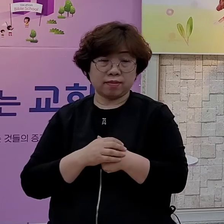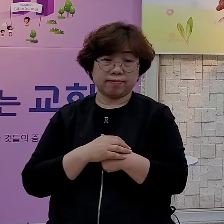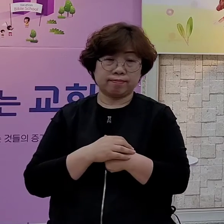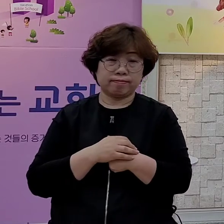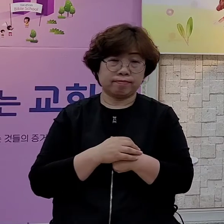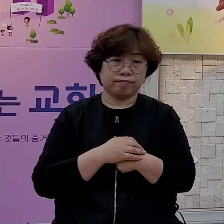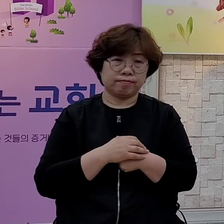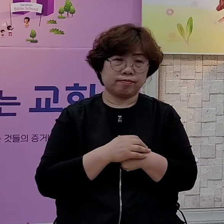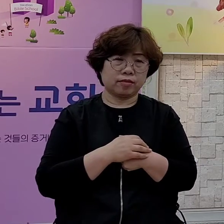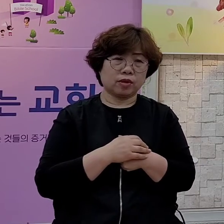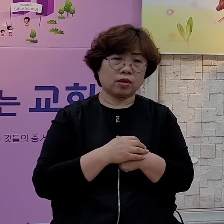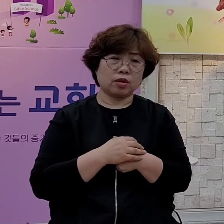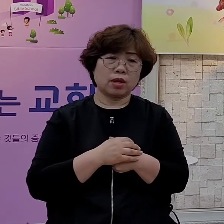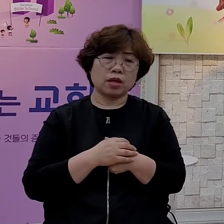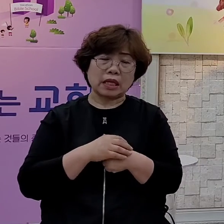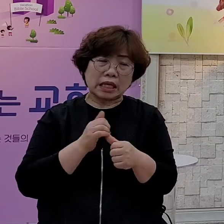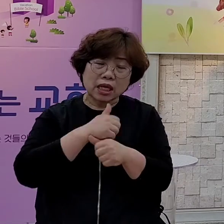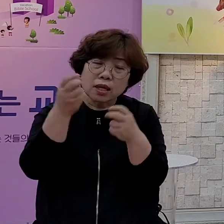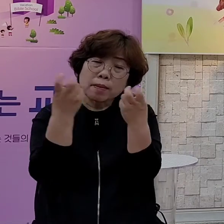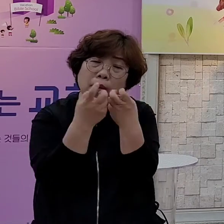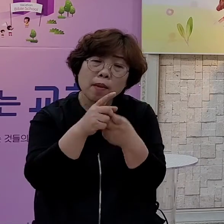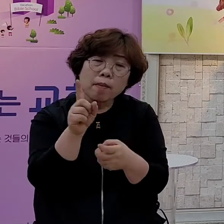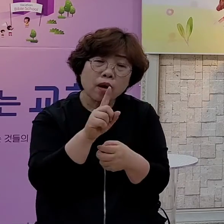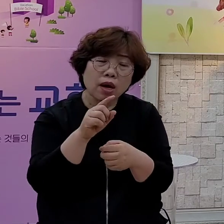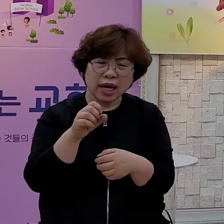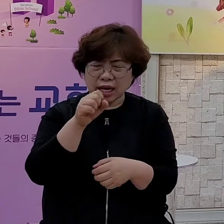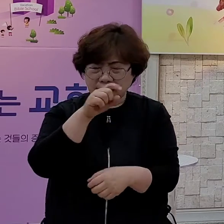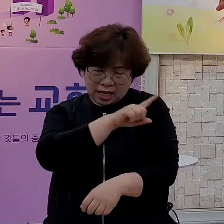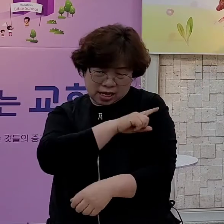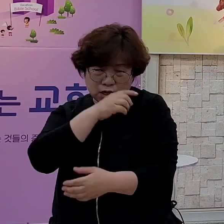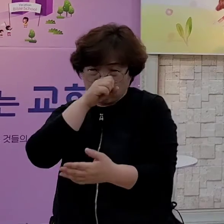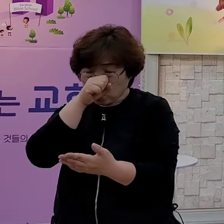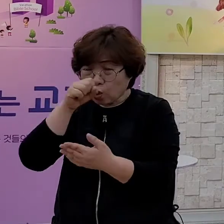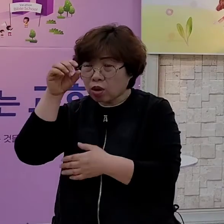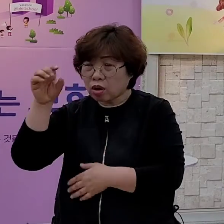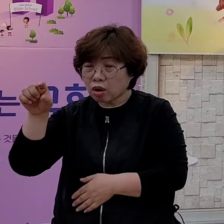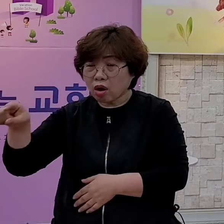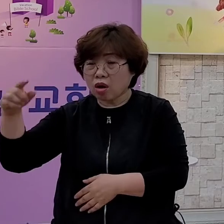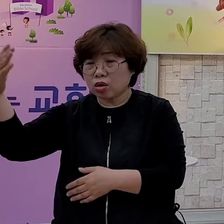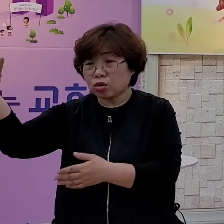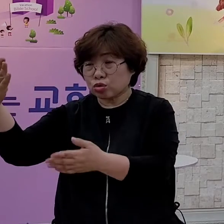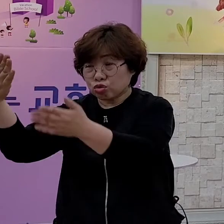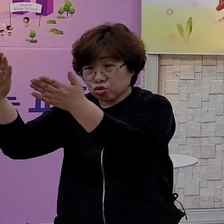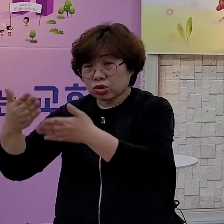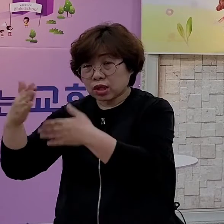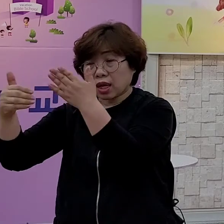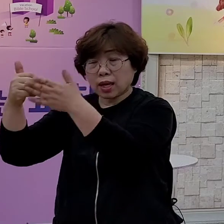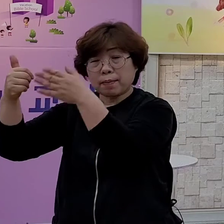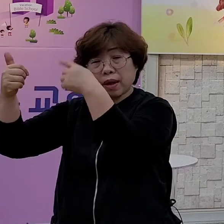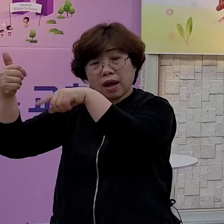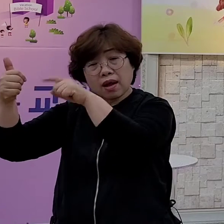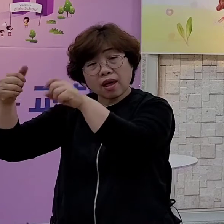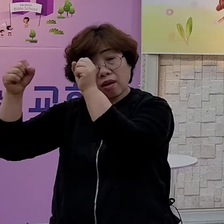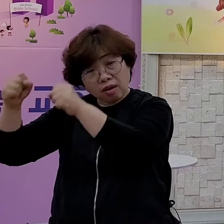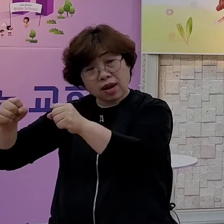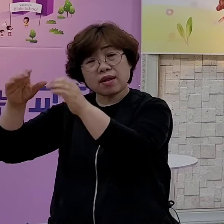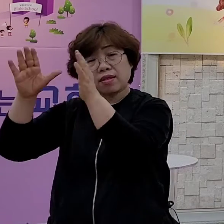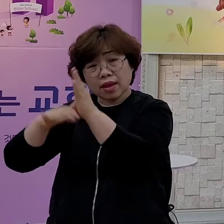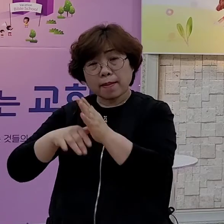방법이에요. 어떻게 이긴다고요? 가장 좋은 것 주시는 하나님 안에 거할 때에 우리가 유혹과 시험을 이길 수 있다라는